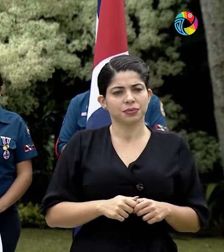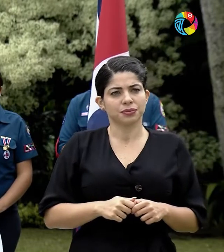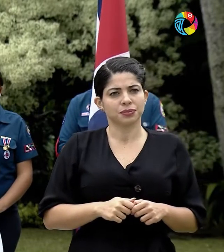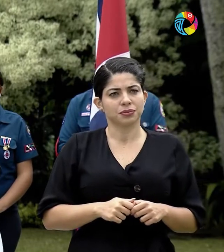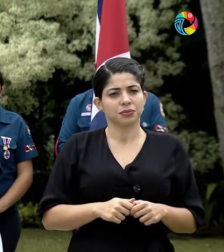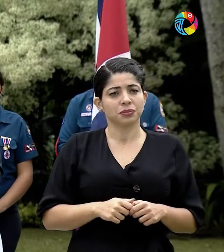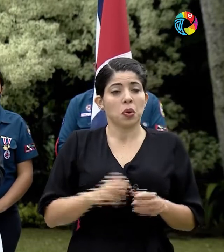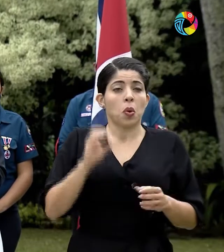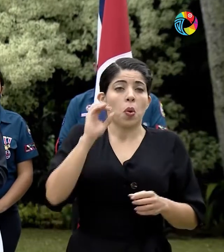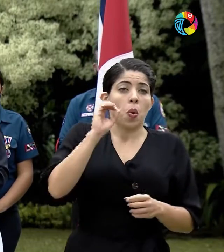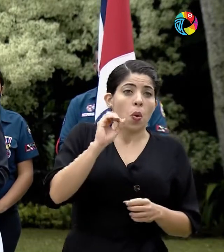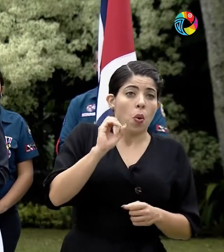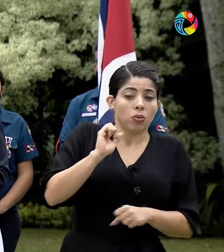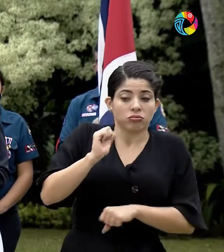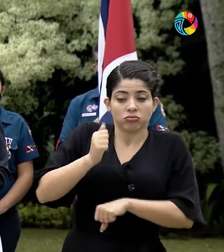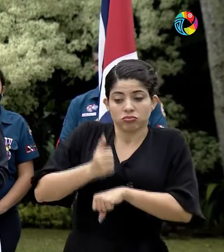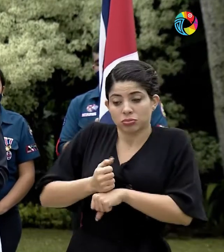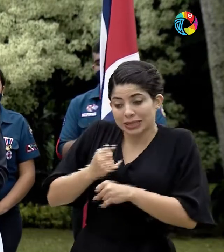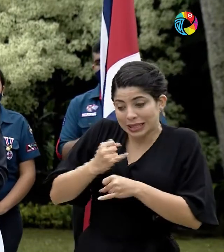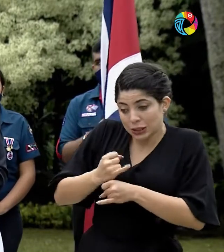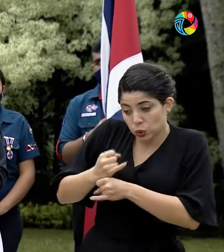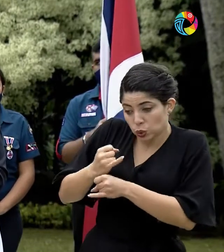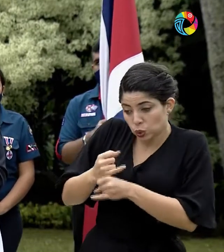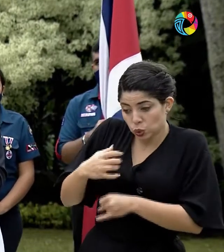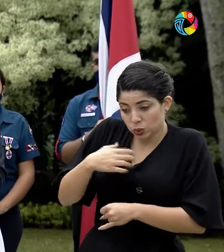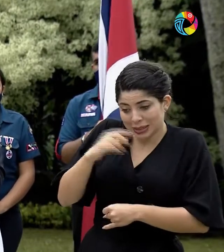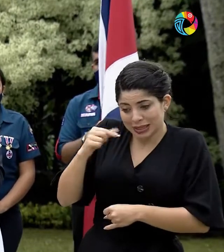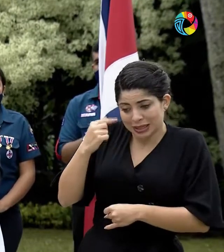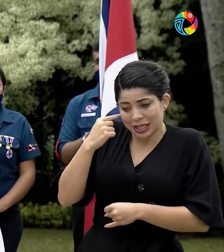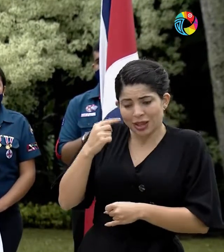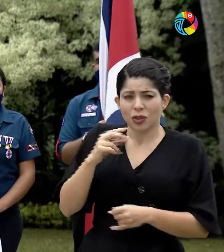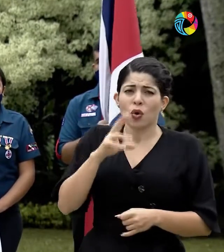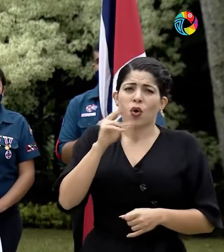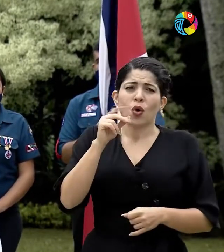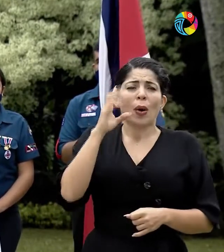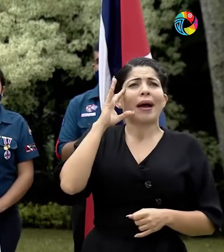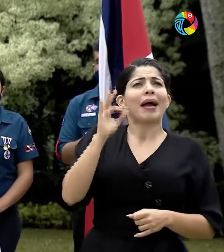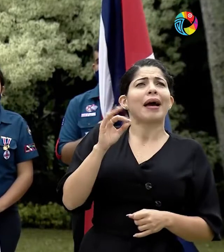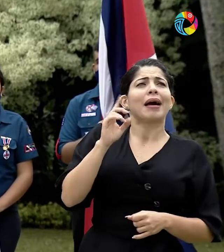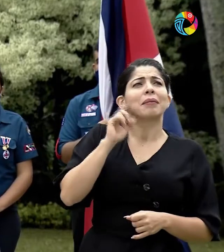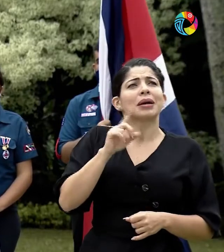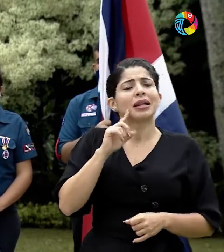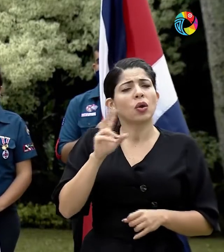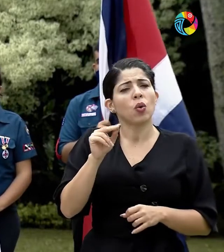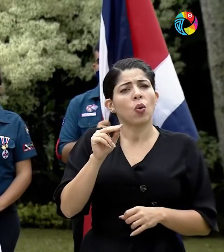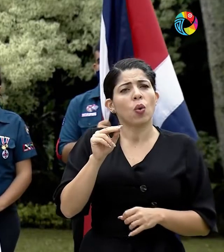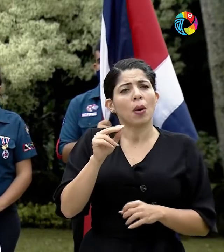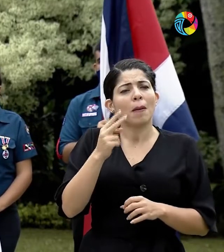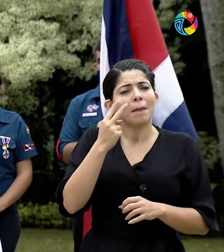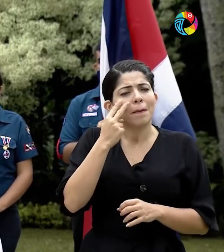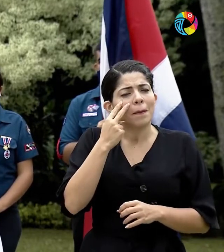O podemos creer en instituciones del Estado. Ahora, tampoco nos engañemos.